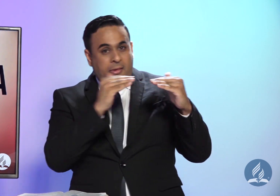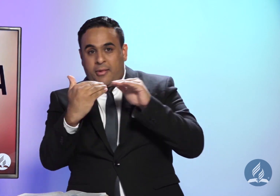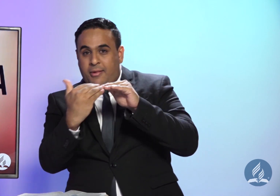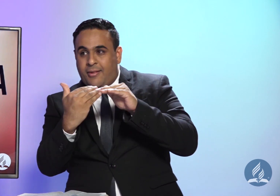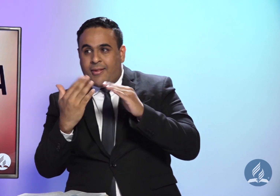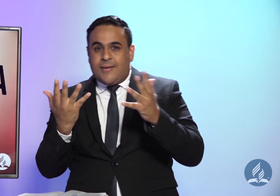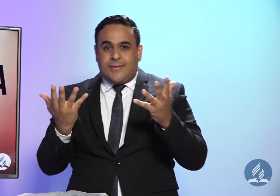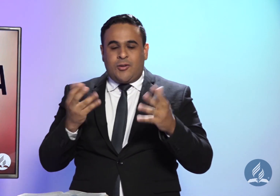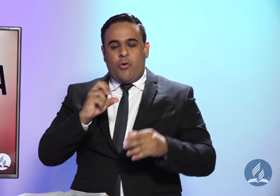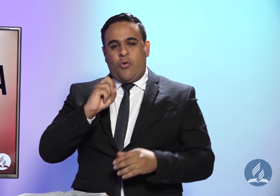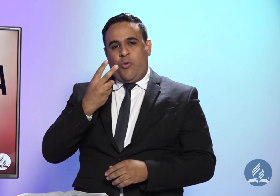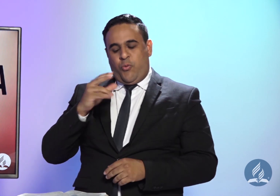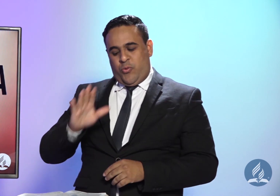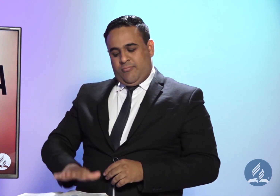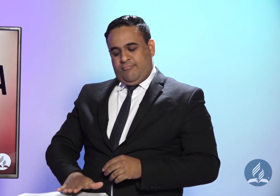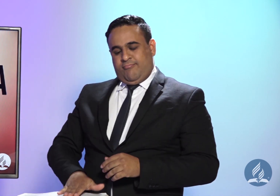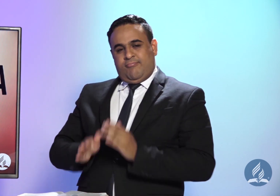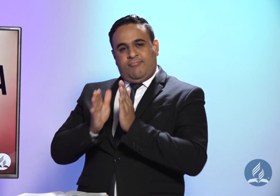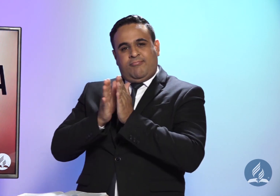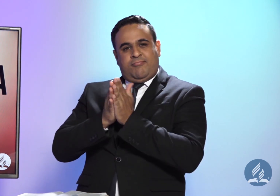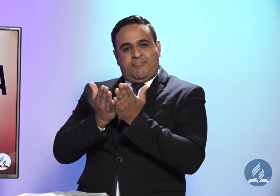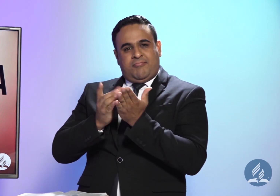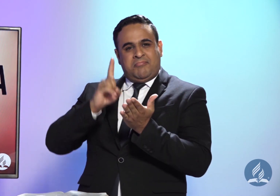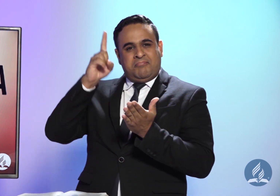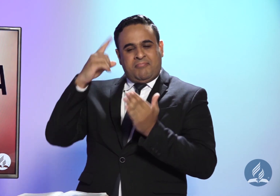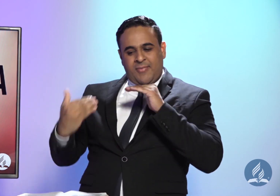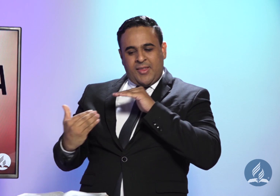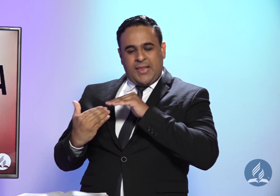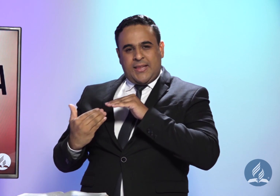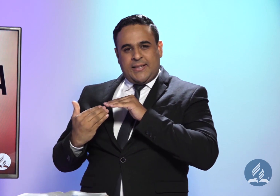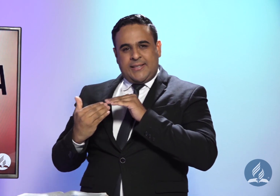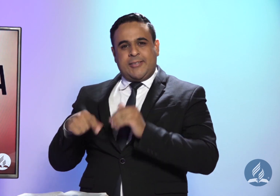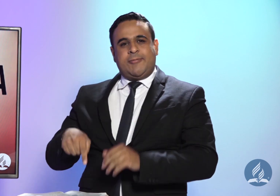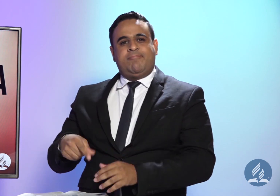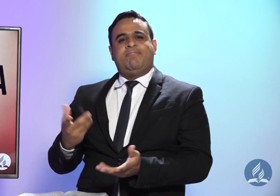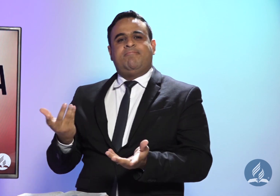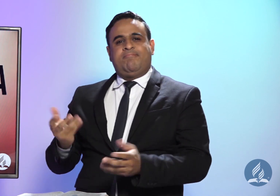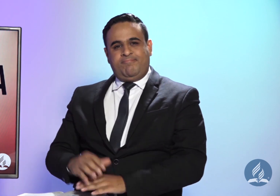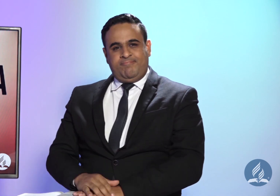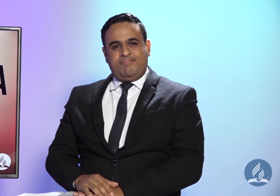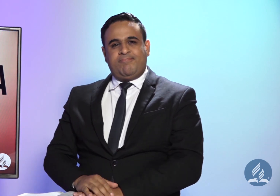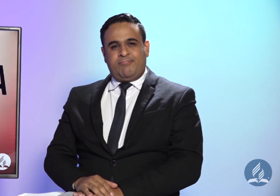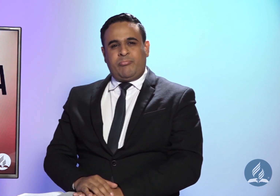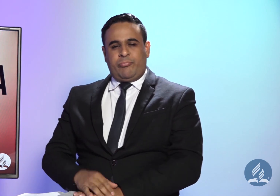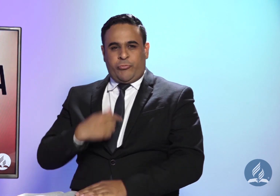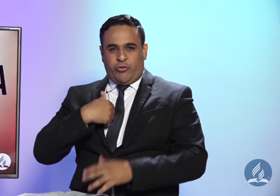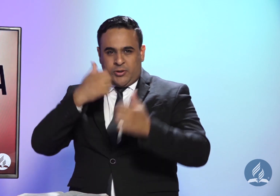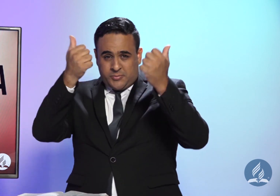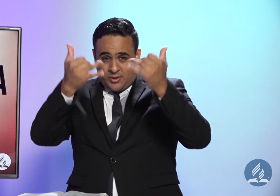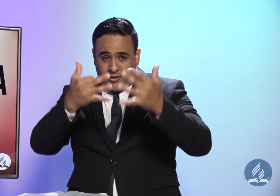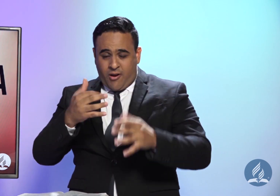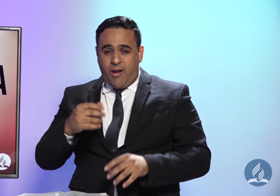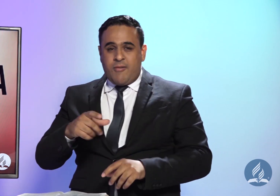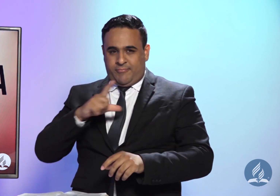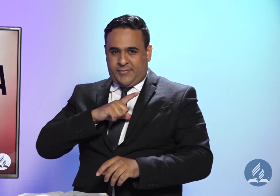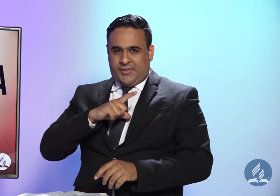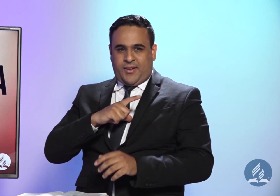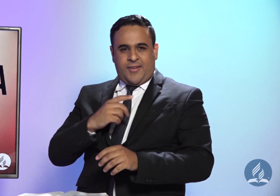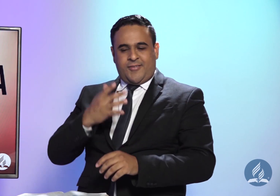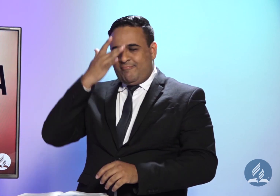algumas coisas, porém você precisa decidir e apenas concordar com a Bíblia. Eu